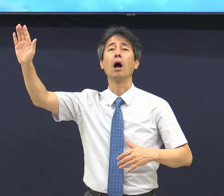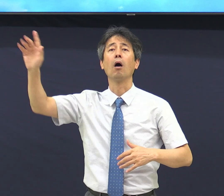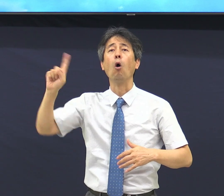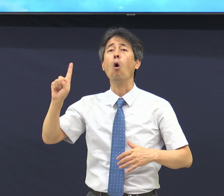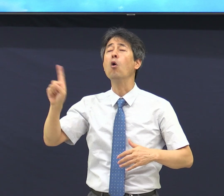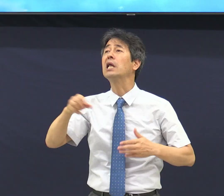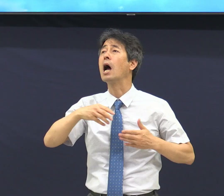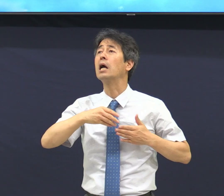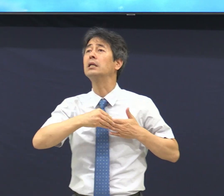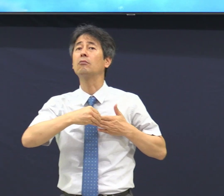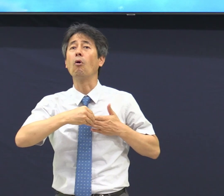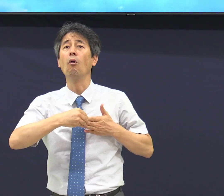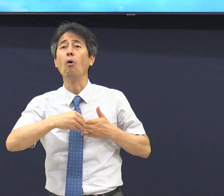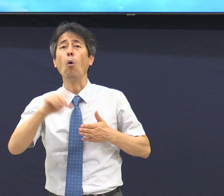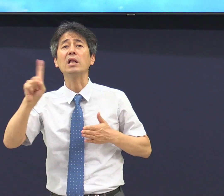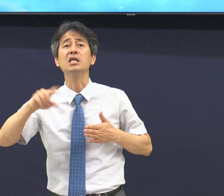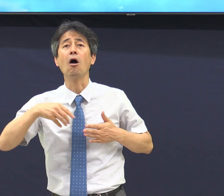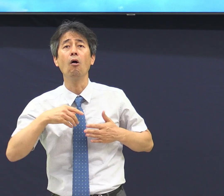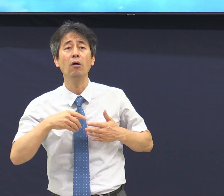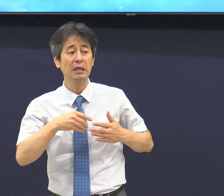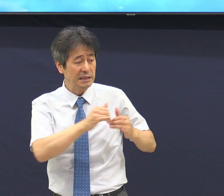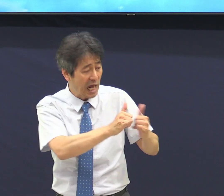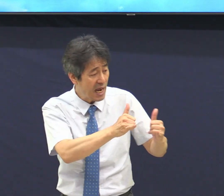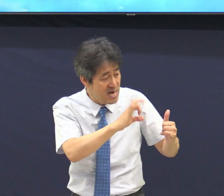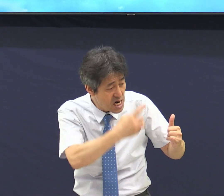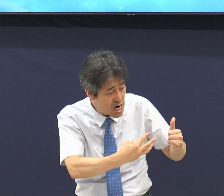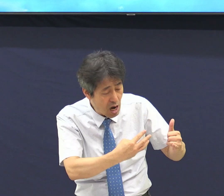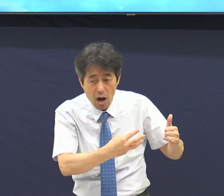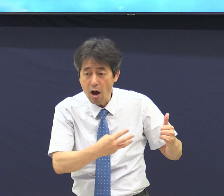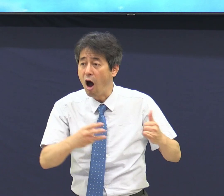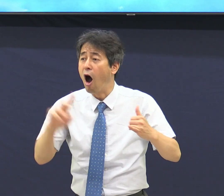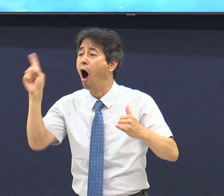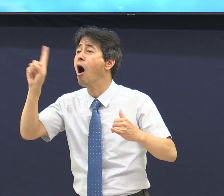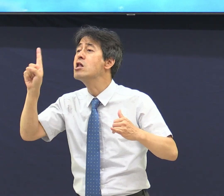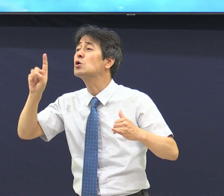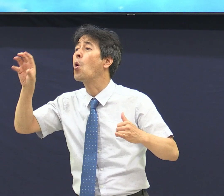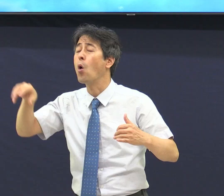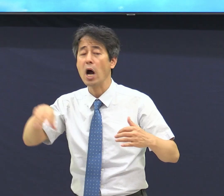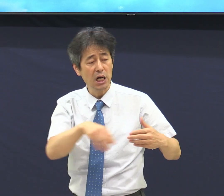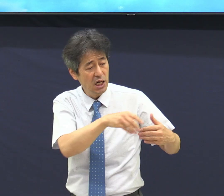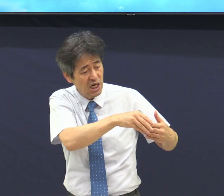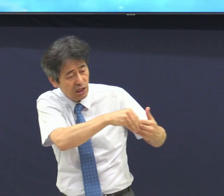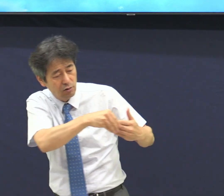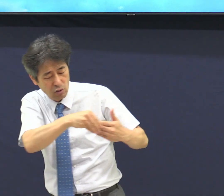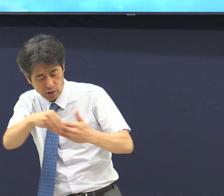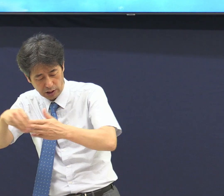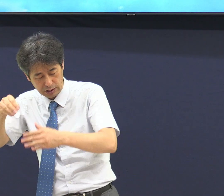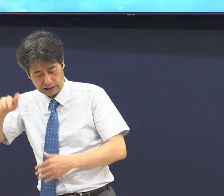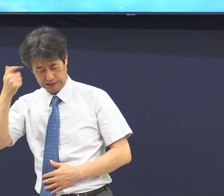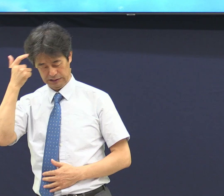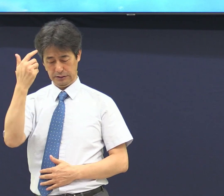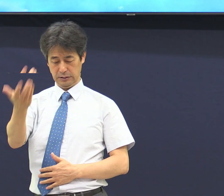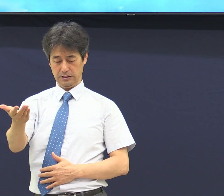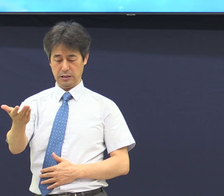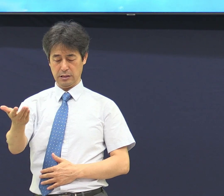우리 사람이 어디로 가야 할지, 사람을 어디로 이끌어 나아갈지